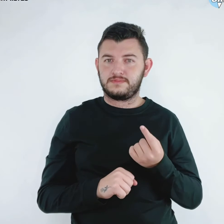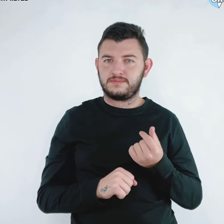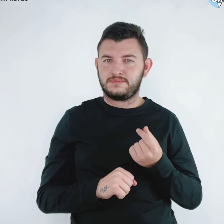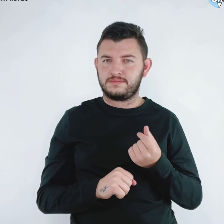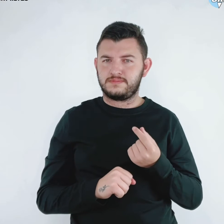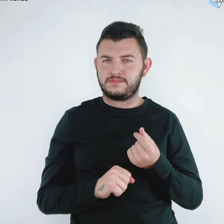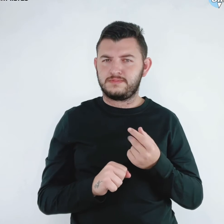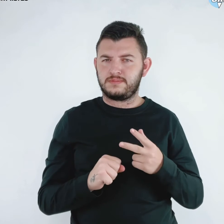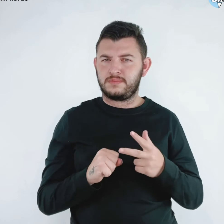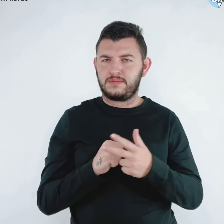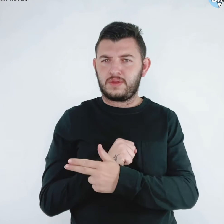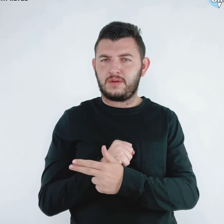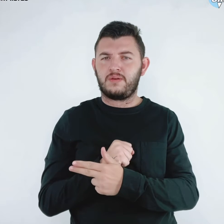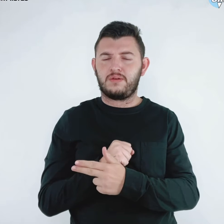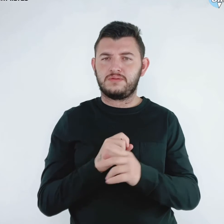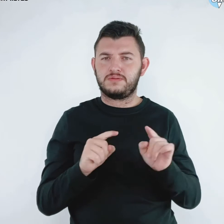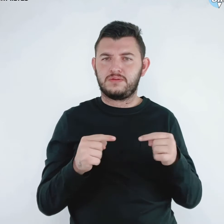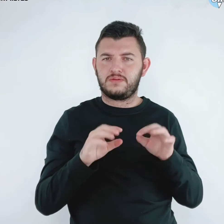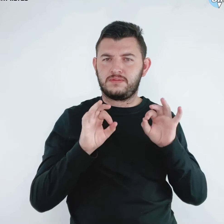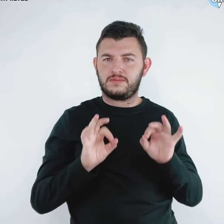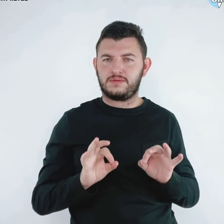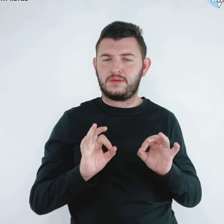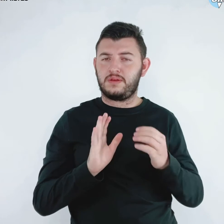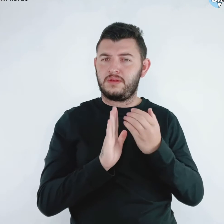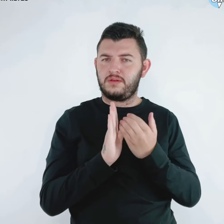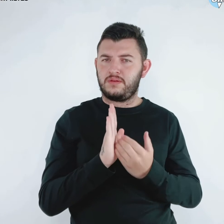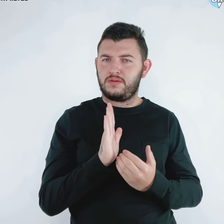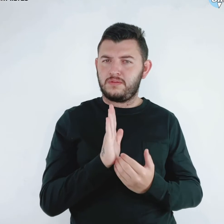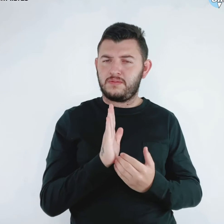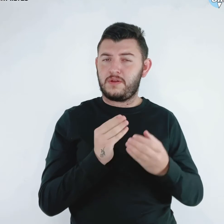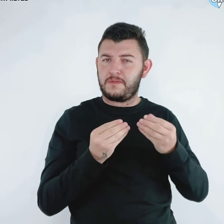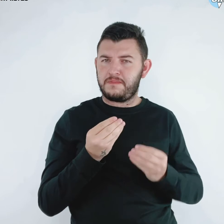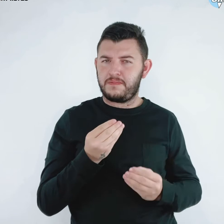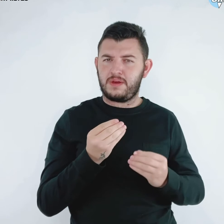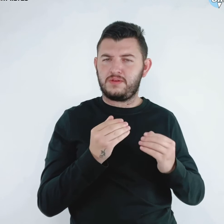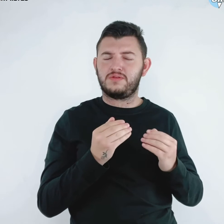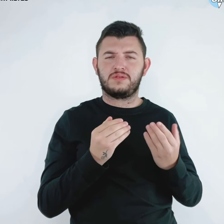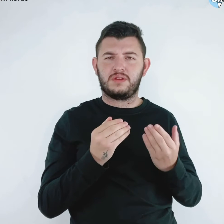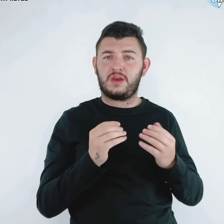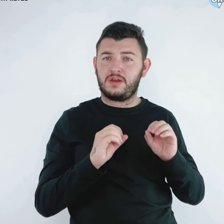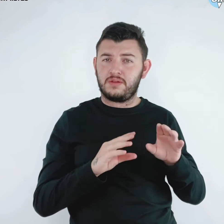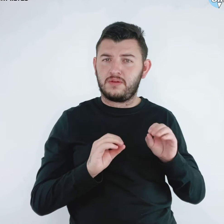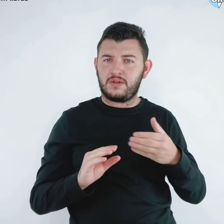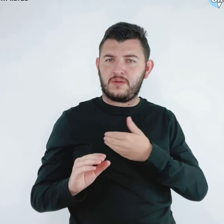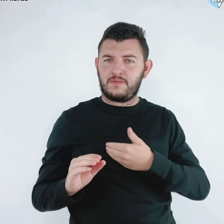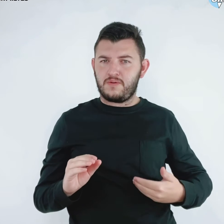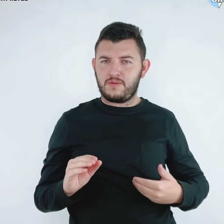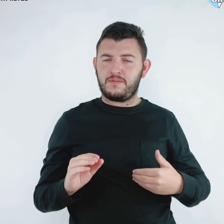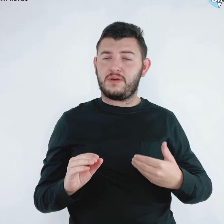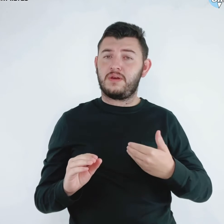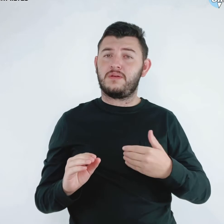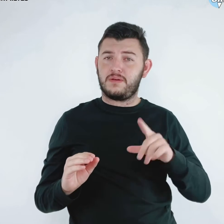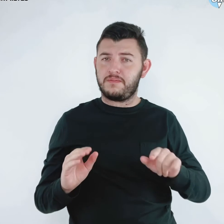cortes de verba fazem parte do programa de extinção da educação pública do governo